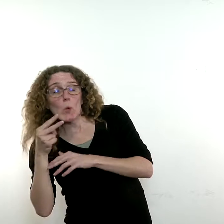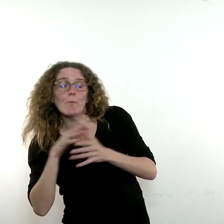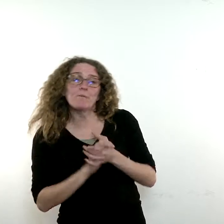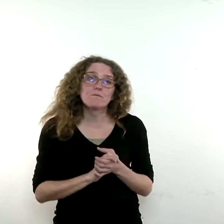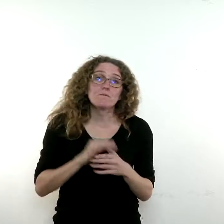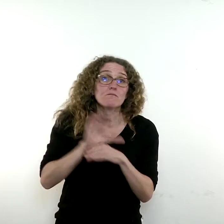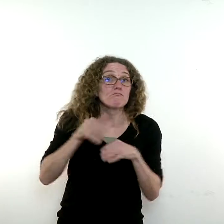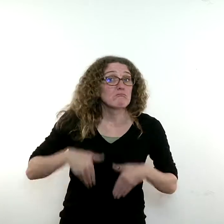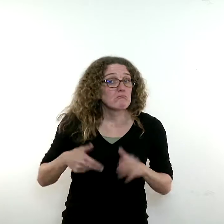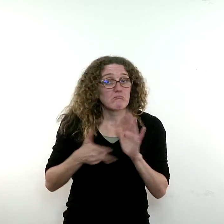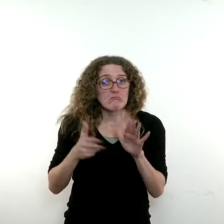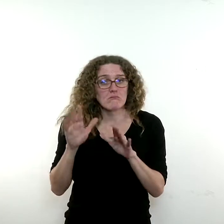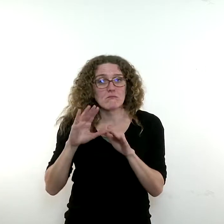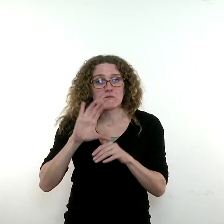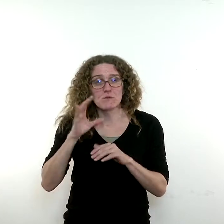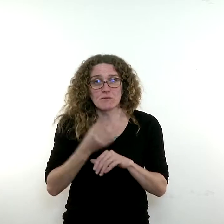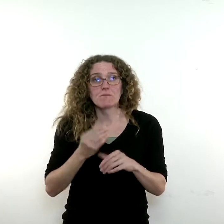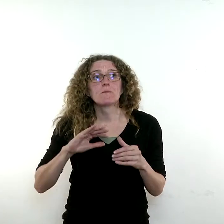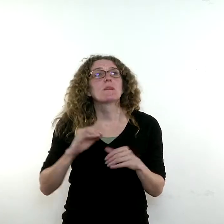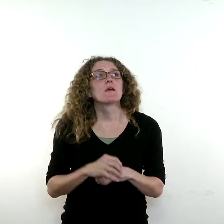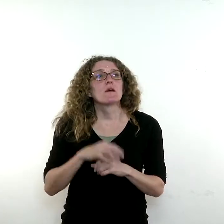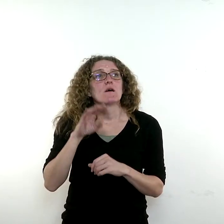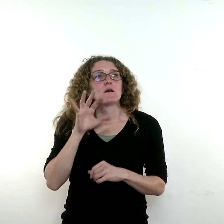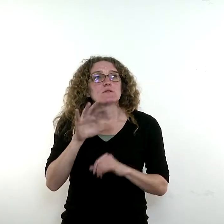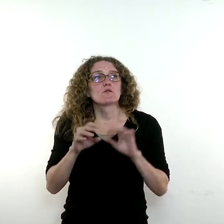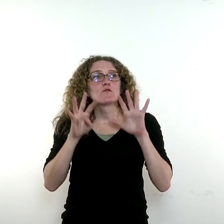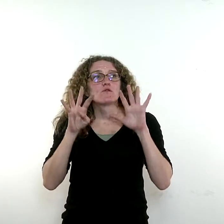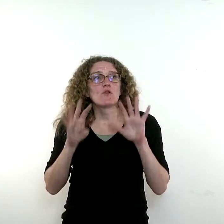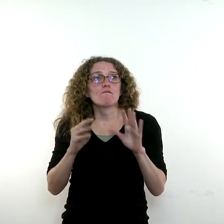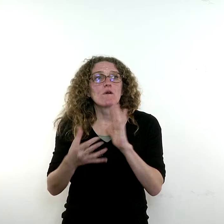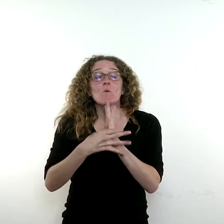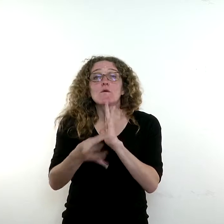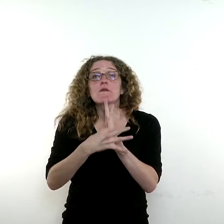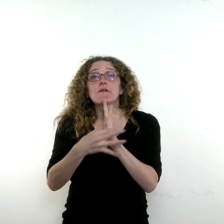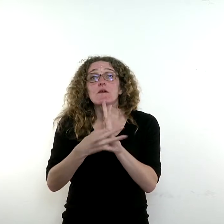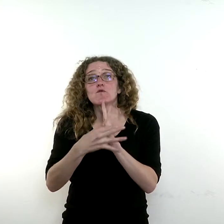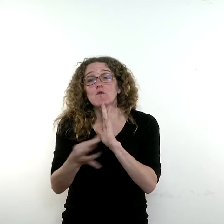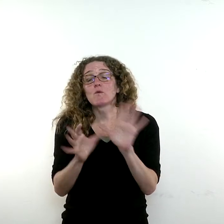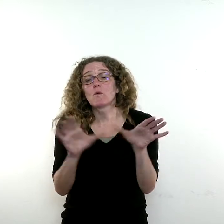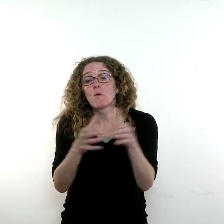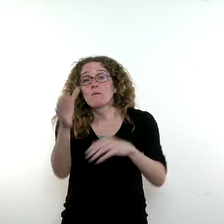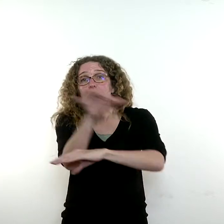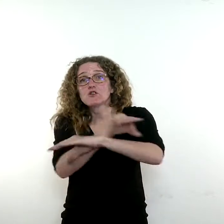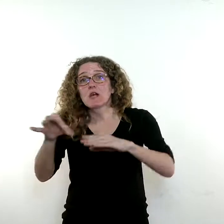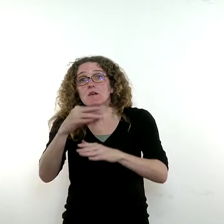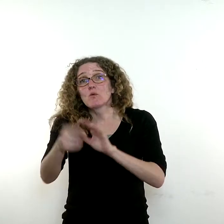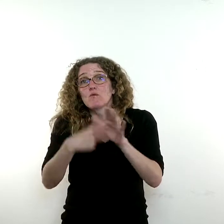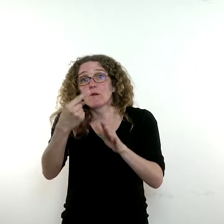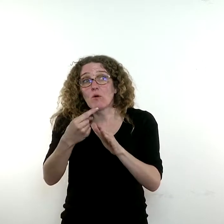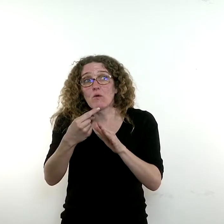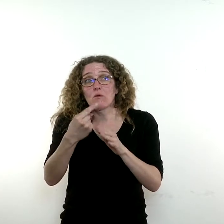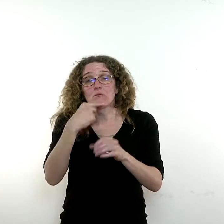à l'unanimité. Affaire 59, cotisation à l'ordre des architectes, renouvellement, exercice 2019.